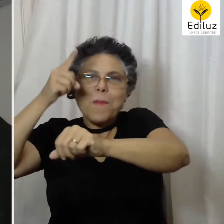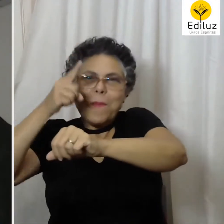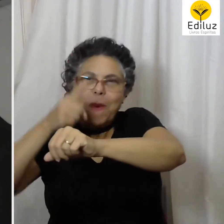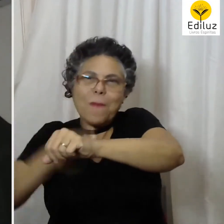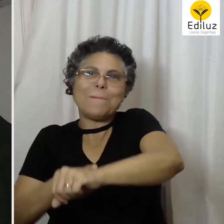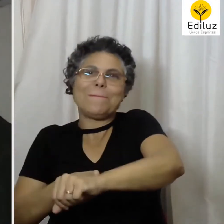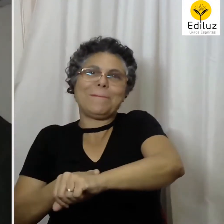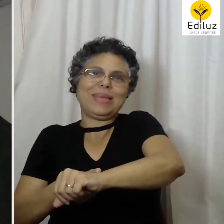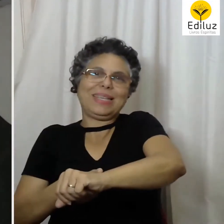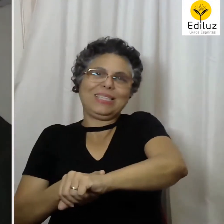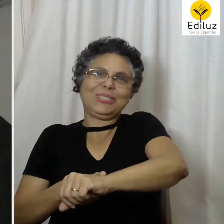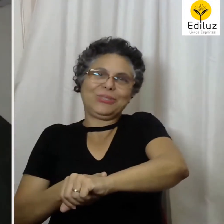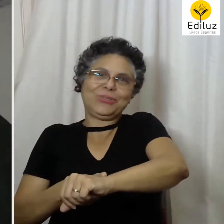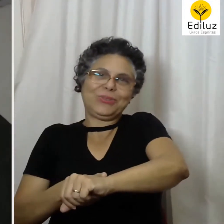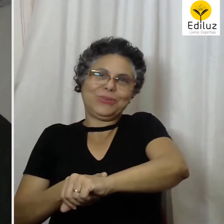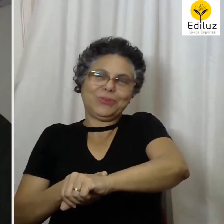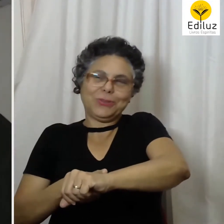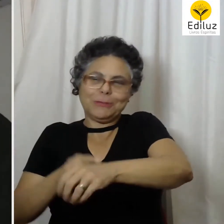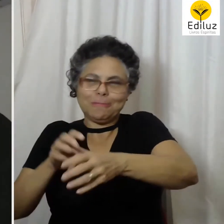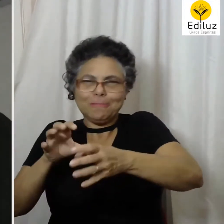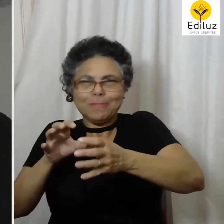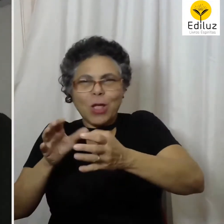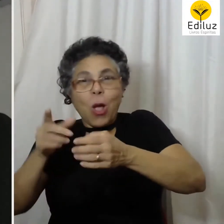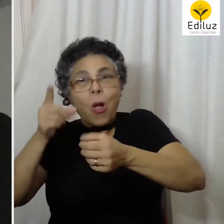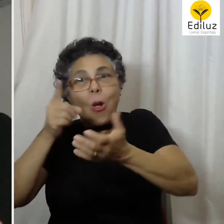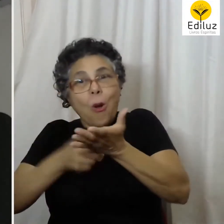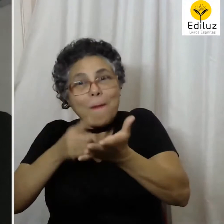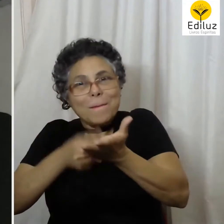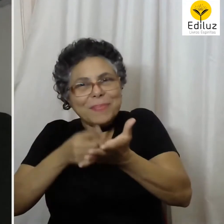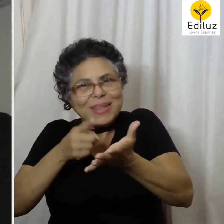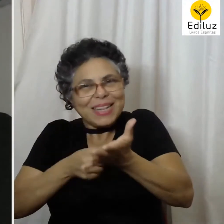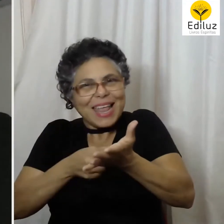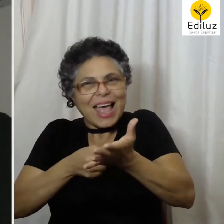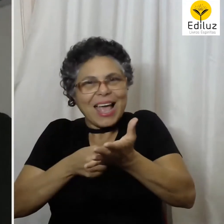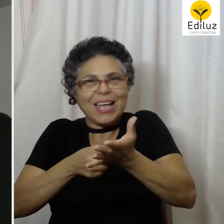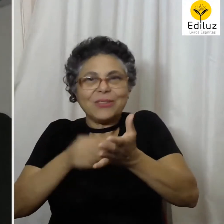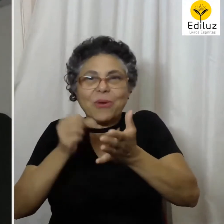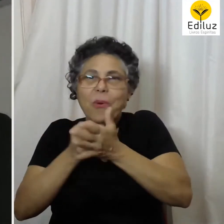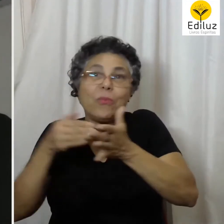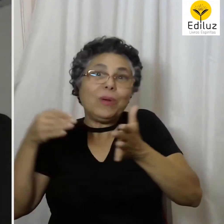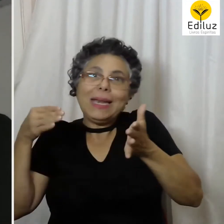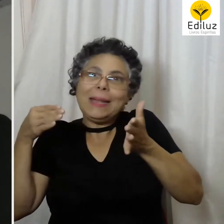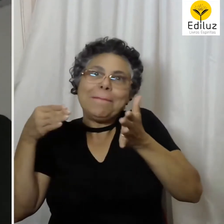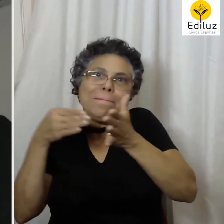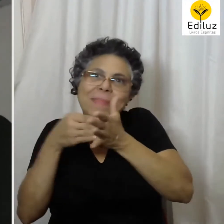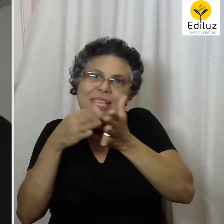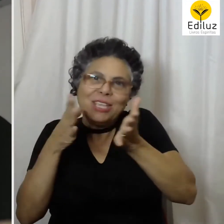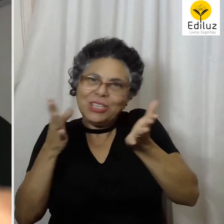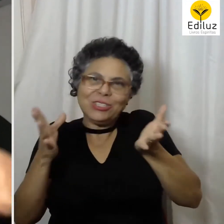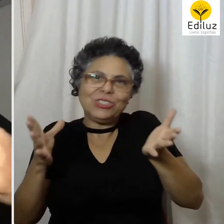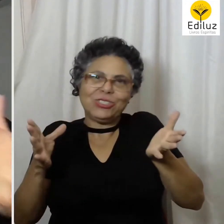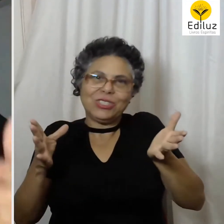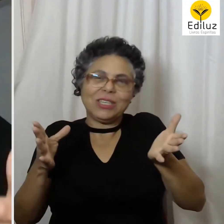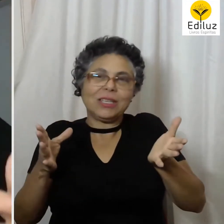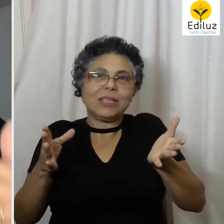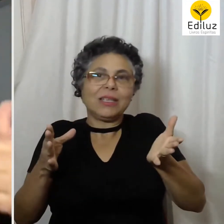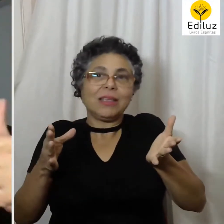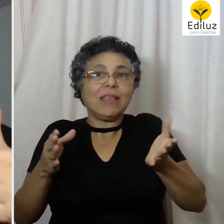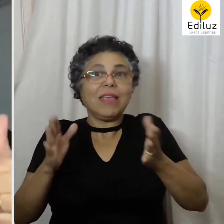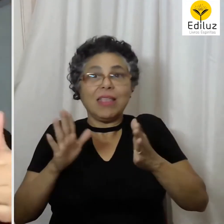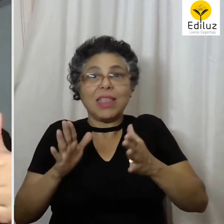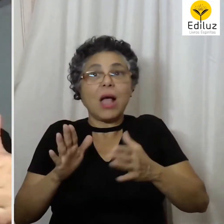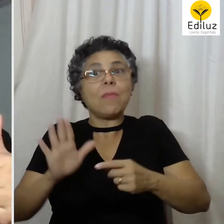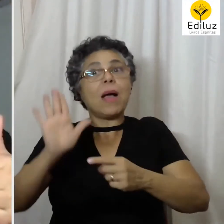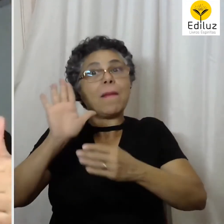numa determinada constituição, ou no limite de uma determinada constituição, que proporciona